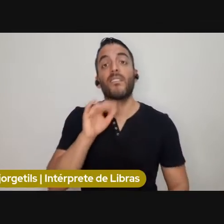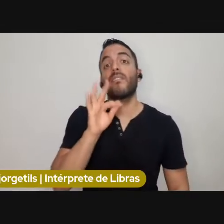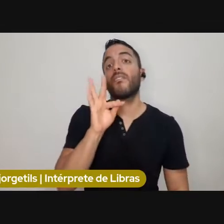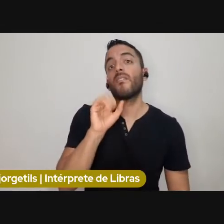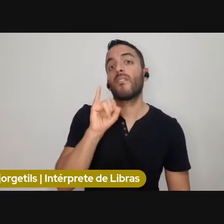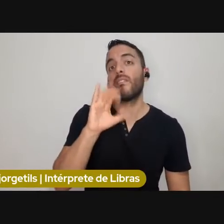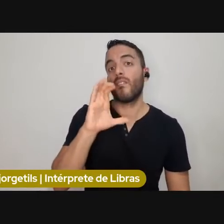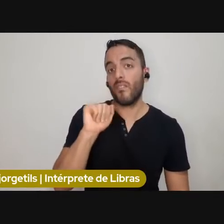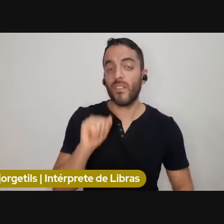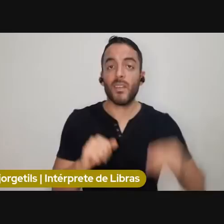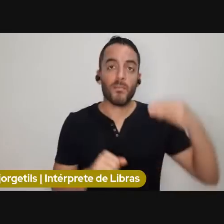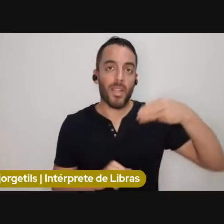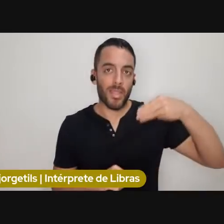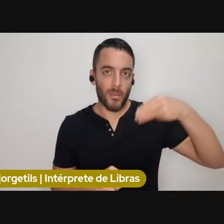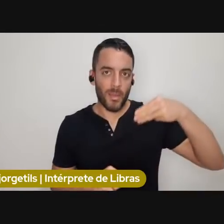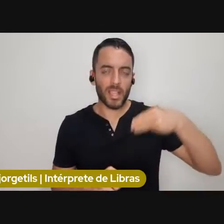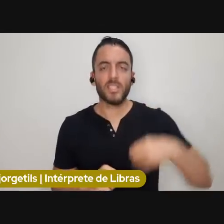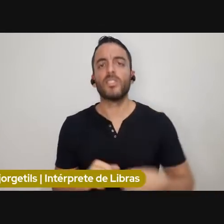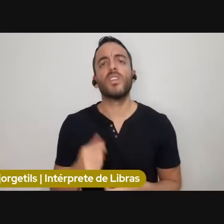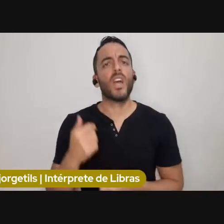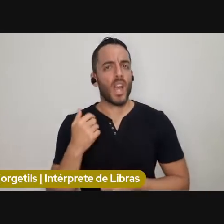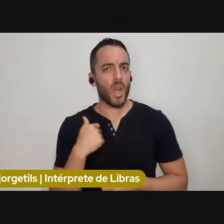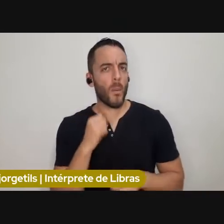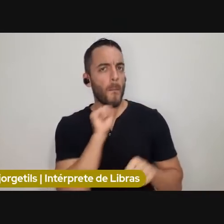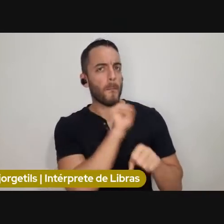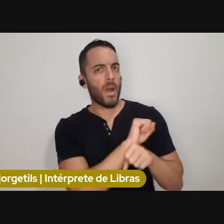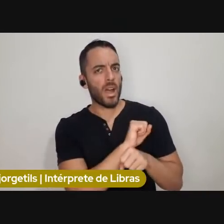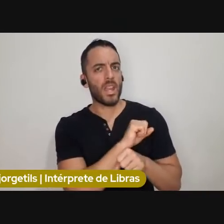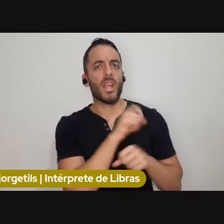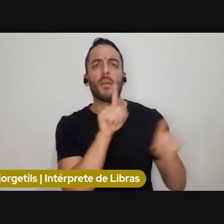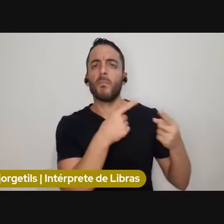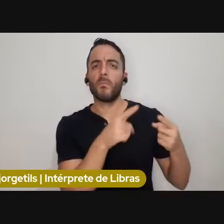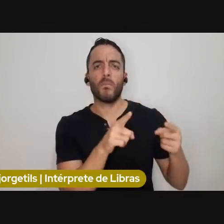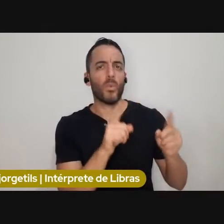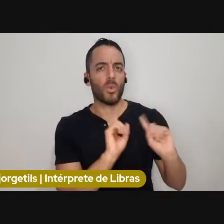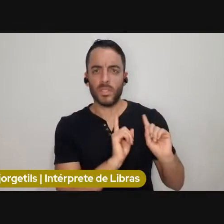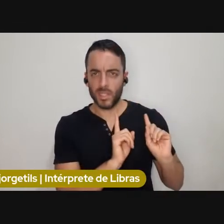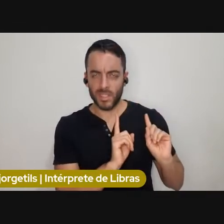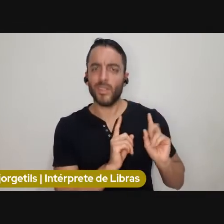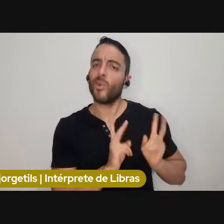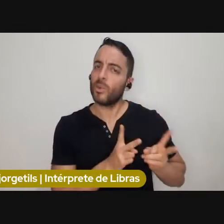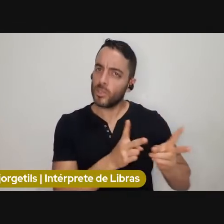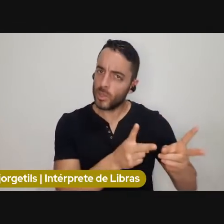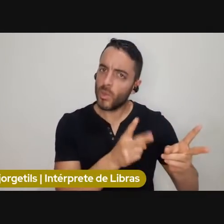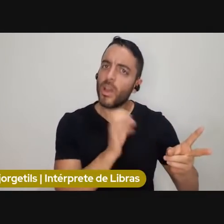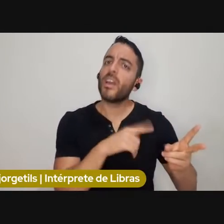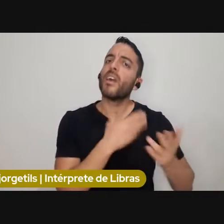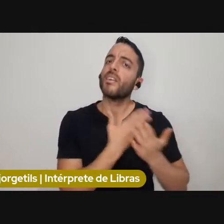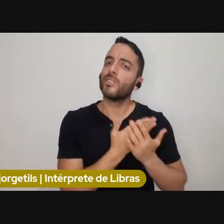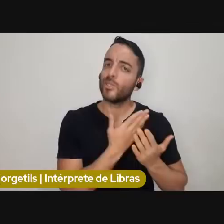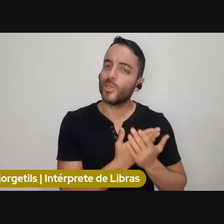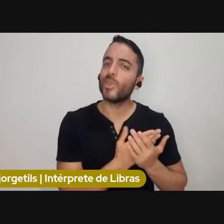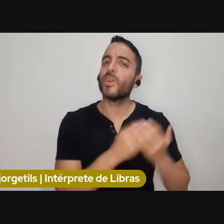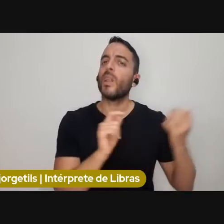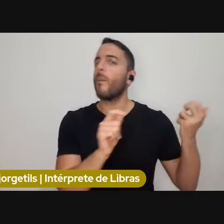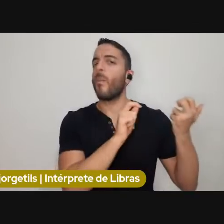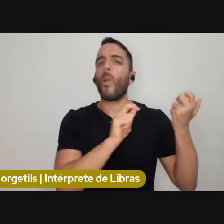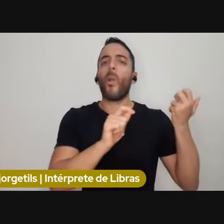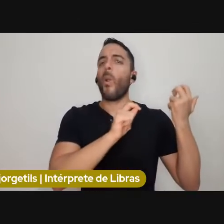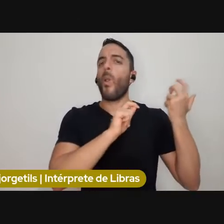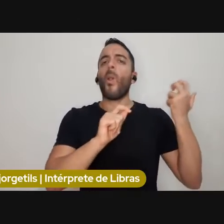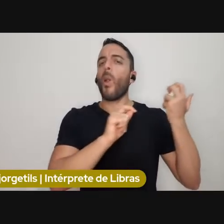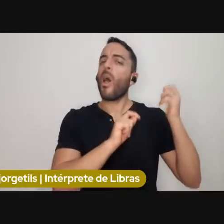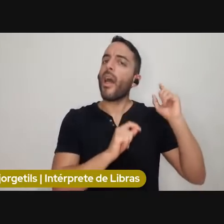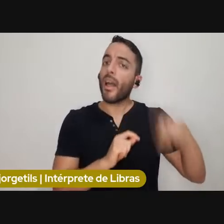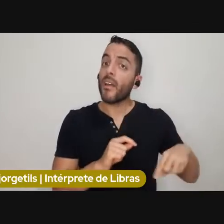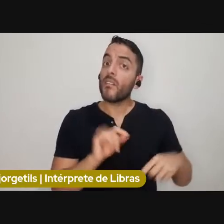para a música, mas não abandonei a música. Continuei estudando música, toquei em orquestra, como a Conceição falou, e aquilo foi muito importante para a